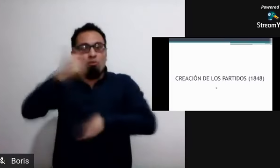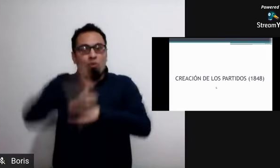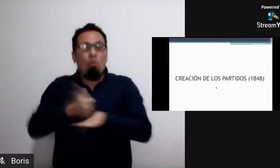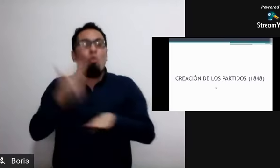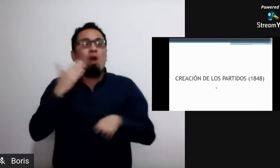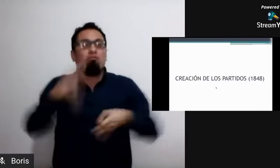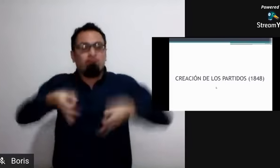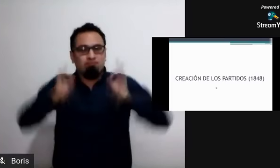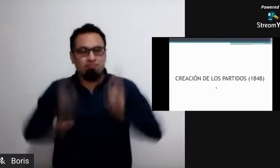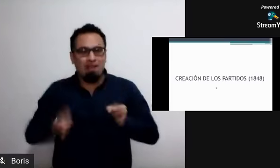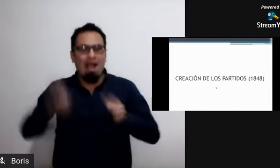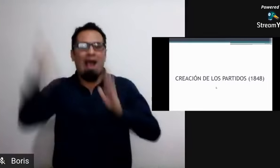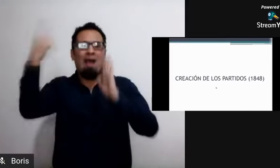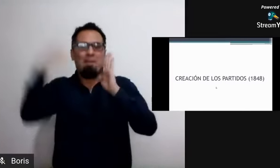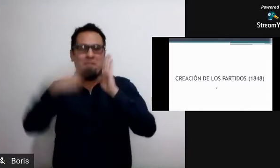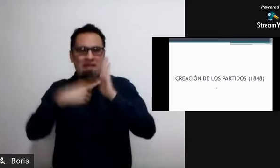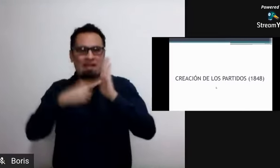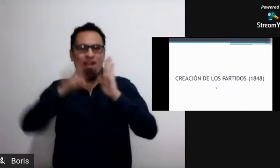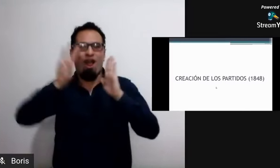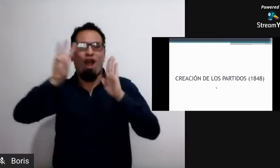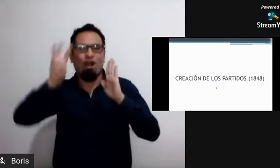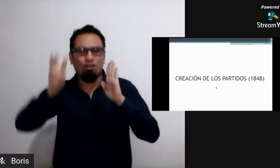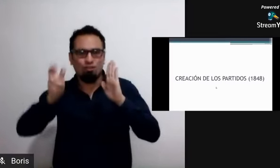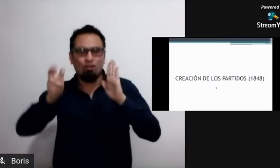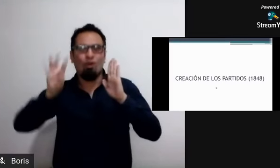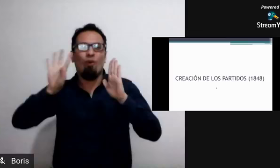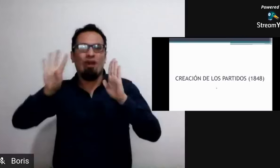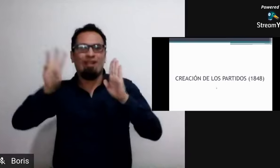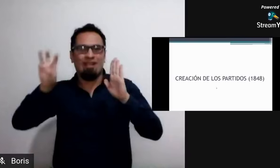estatutos. Y los partidos se crean en el año